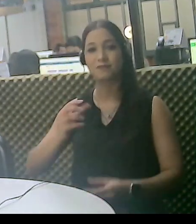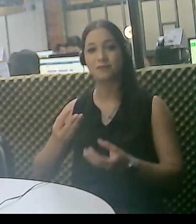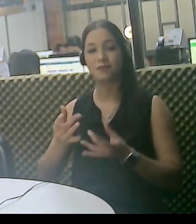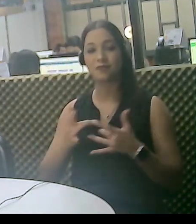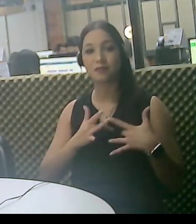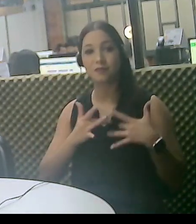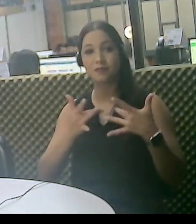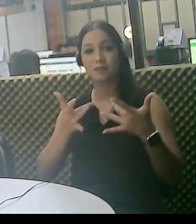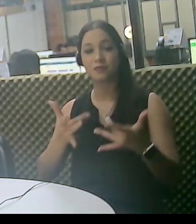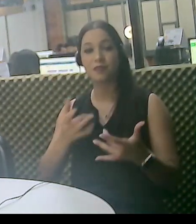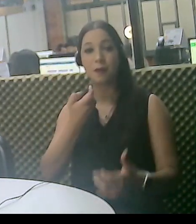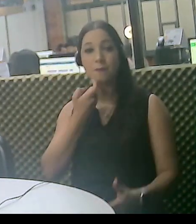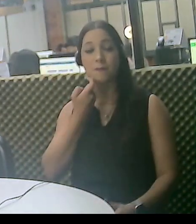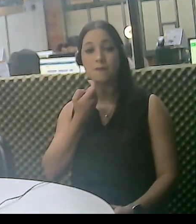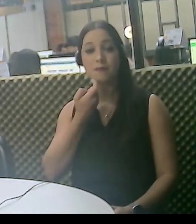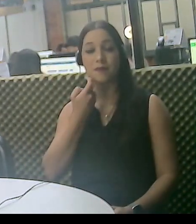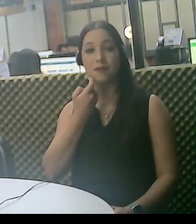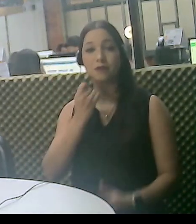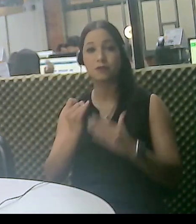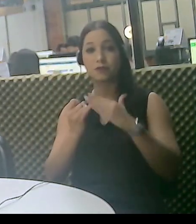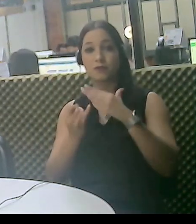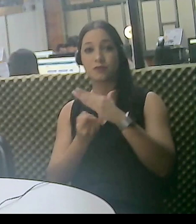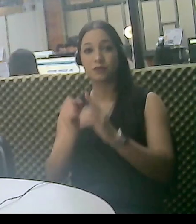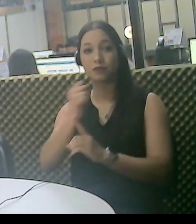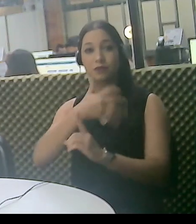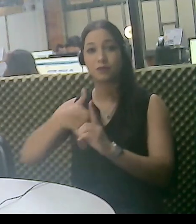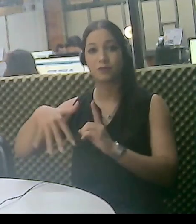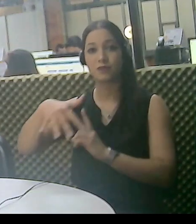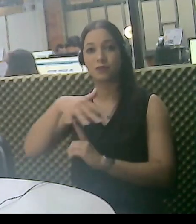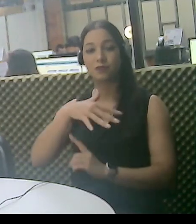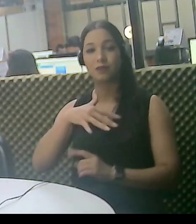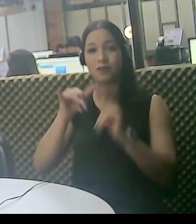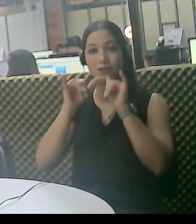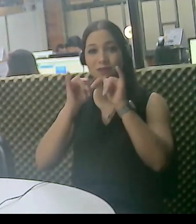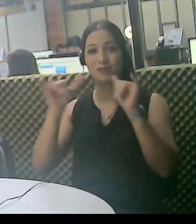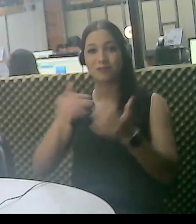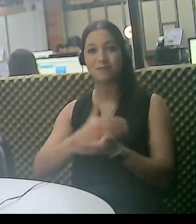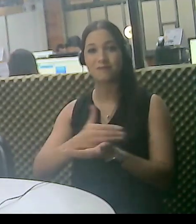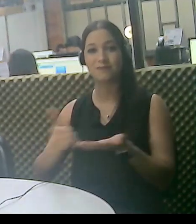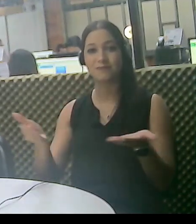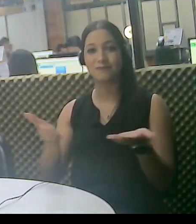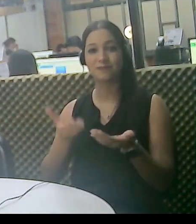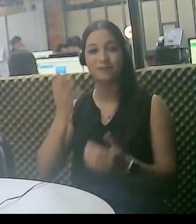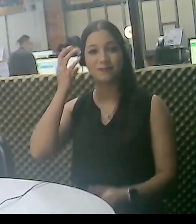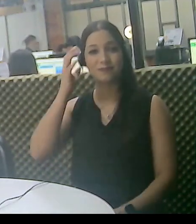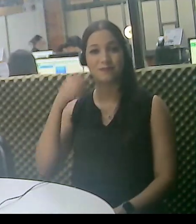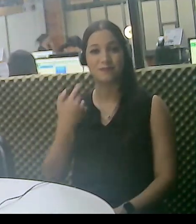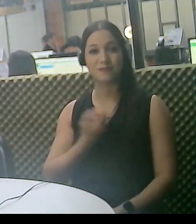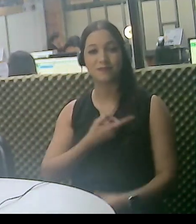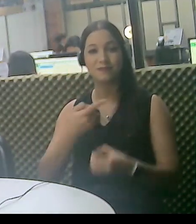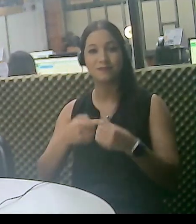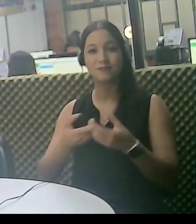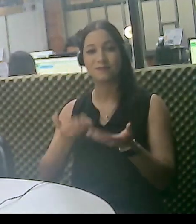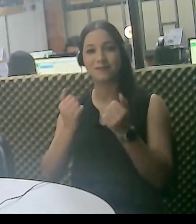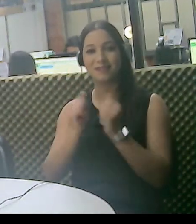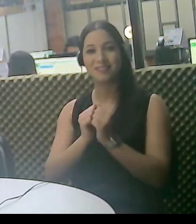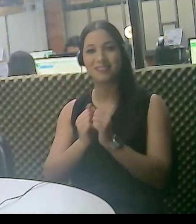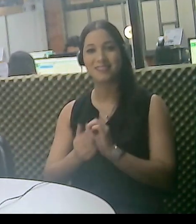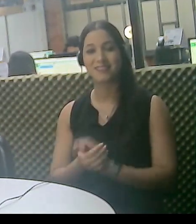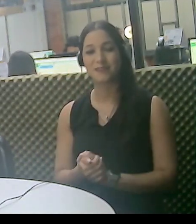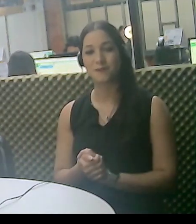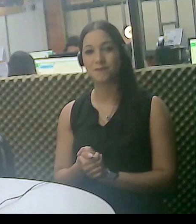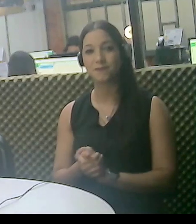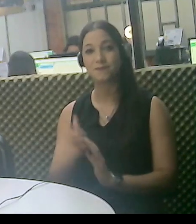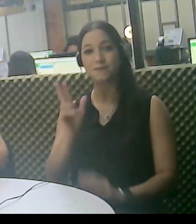peixes congelados para instituições sociais. Essas e outras notícias, a partir de agora, na Rádio Nossa Cidade. Vem com a gente!